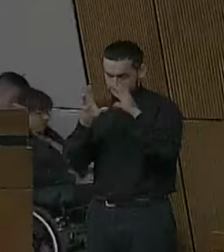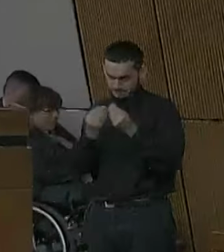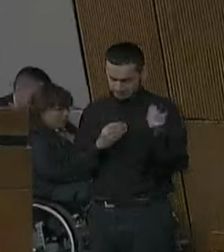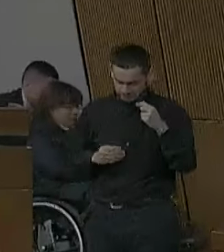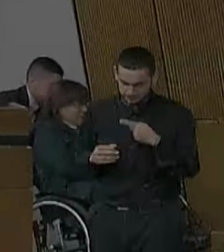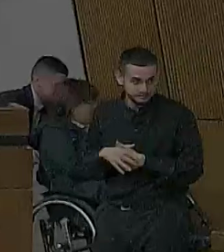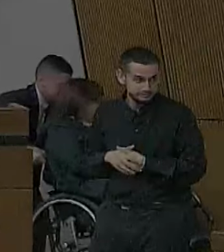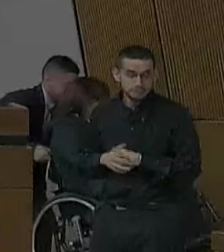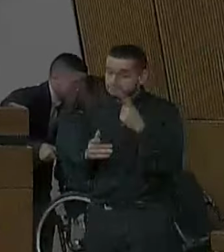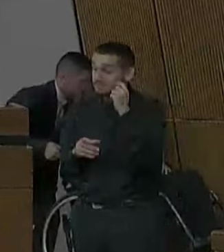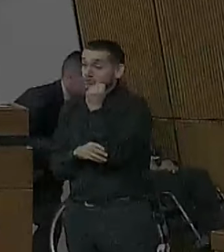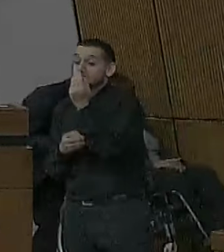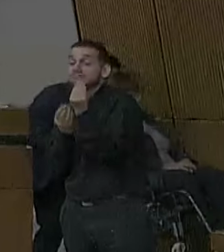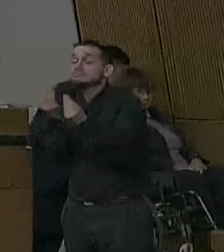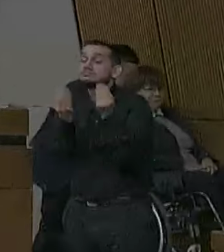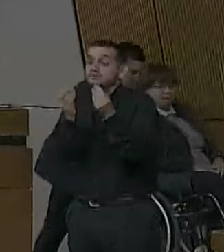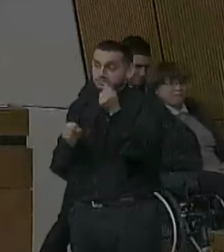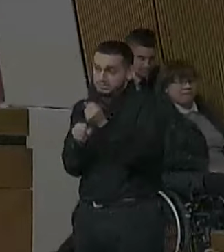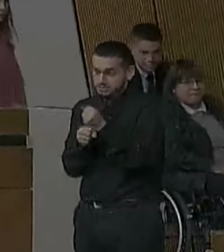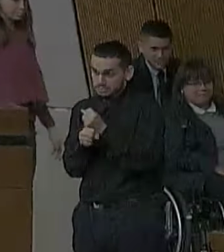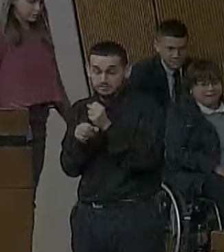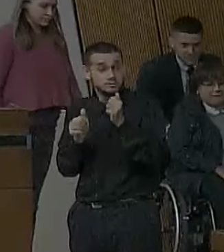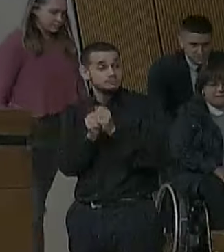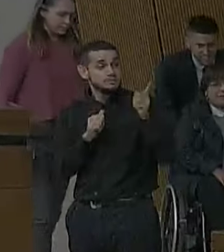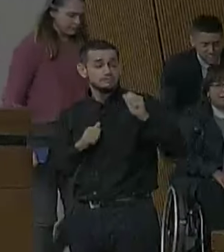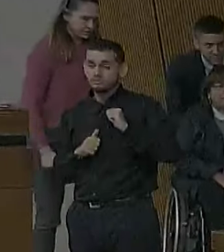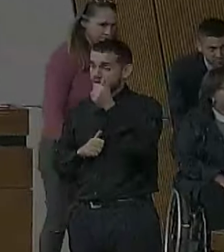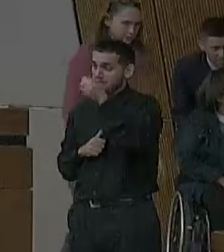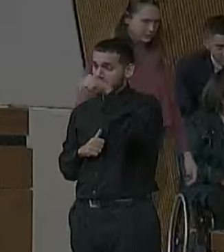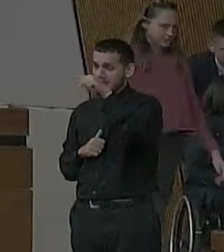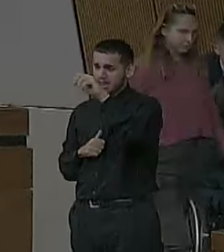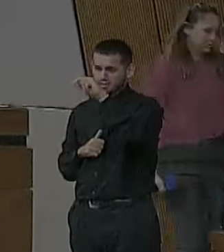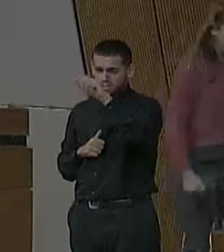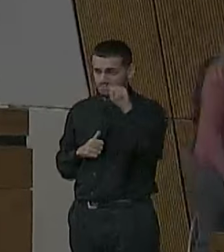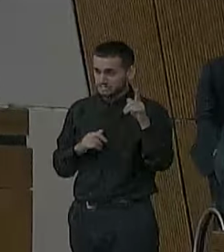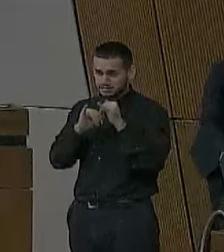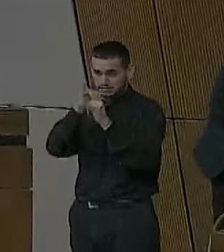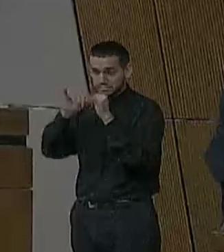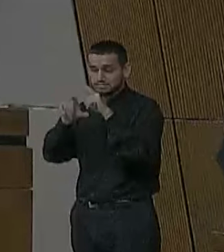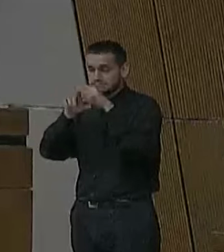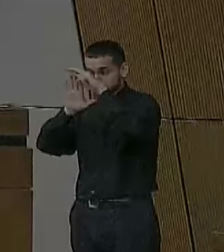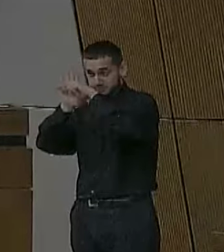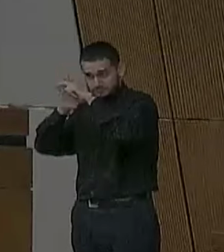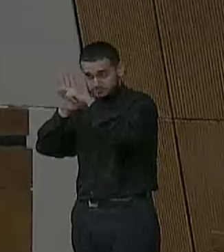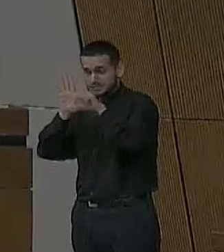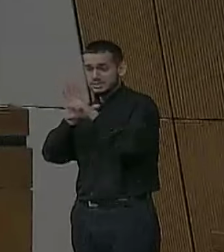importante para la inserción laboral. Desde luego, como comentó Antonella, todas las cuestiones laborales que estaban reguladas por la